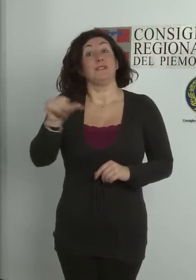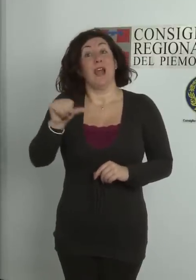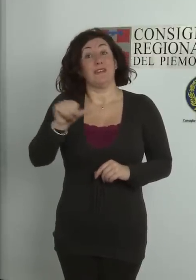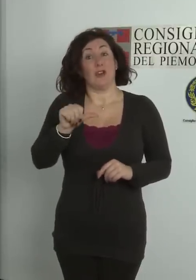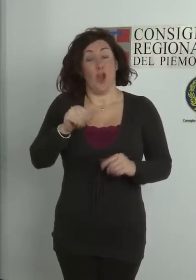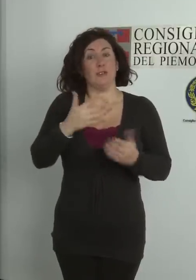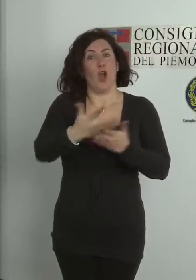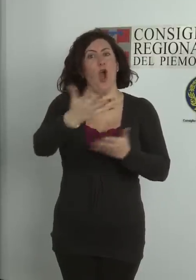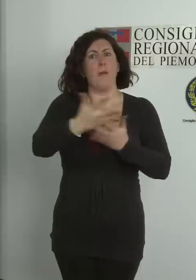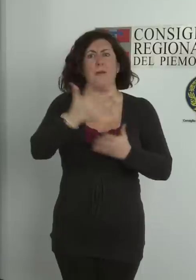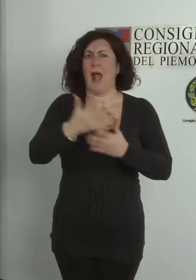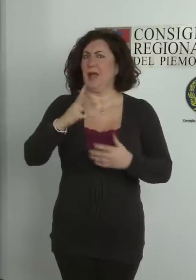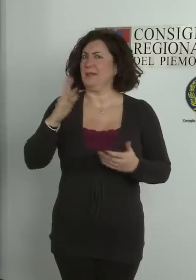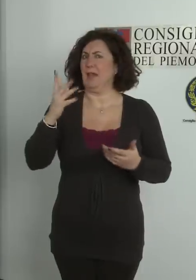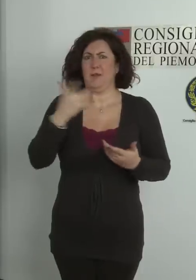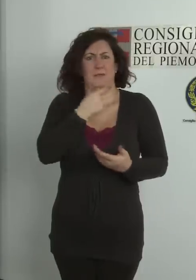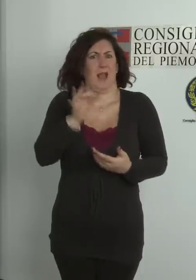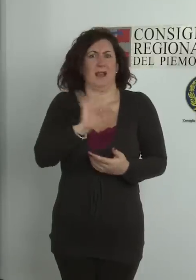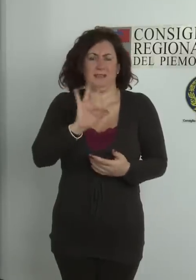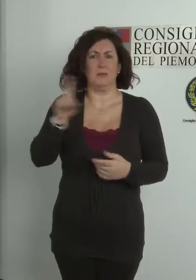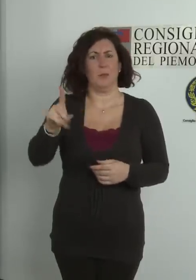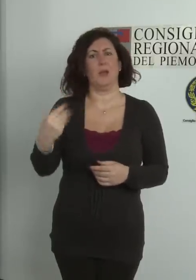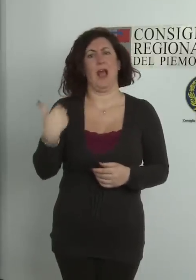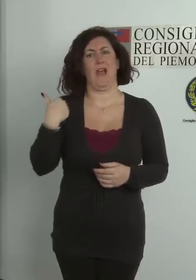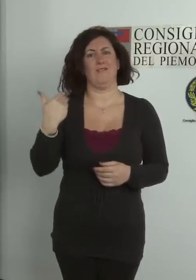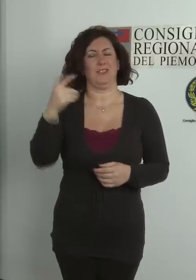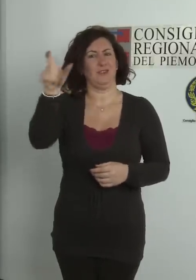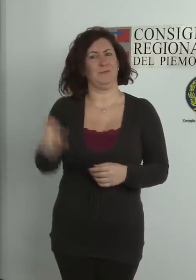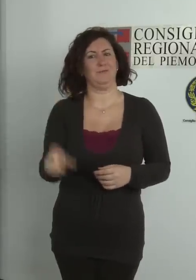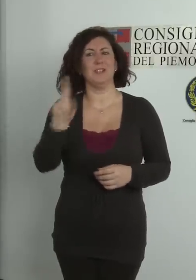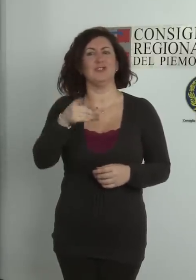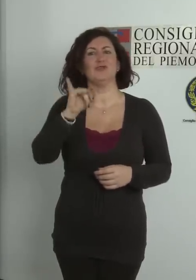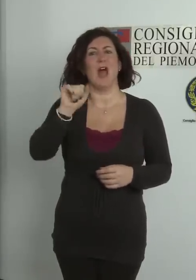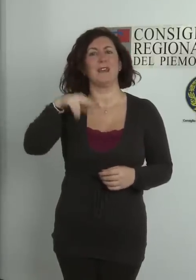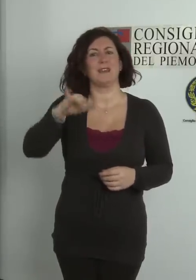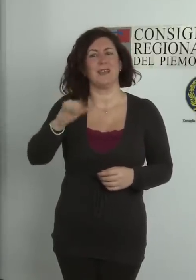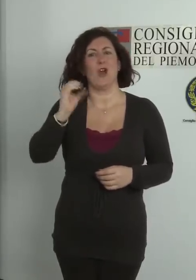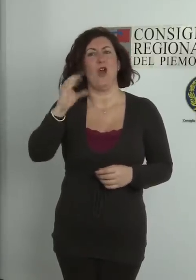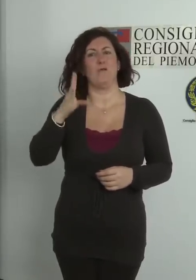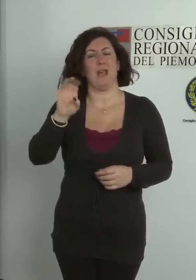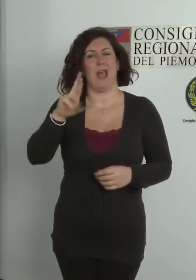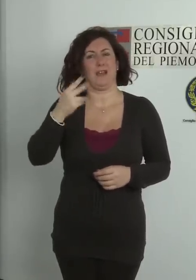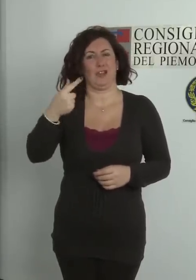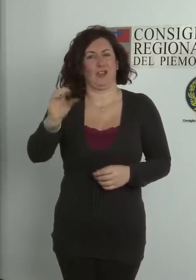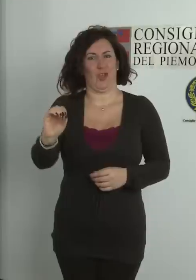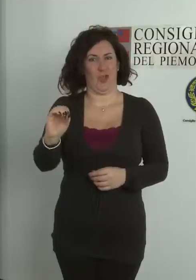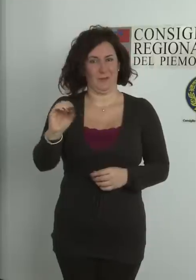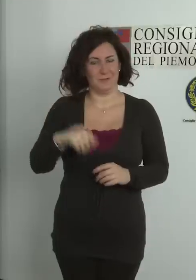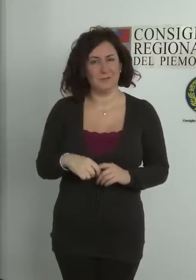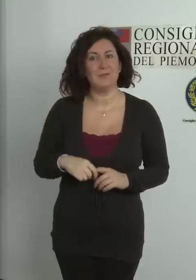vincitrice del premio gianni oberto in memoria del presidente del consiglio e poi della giunta nella prima legislatura secondo classificato roberto